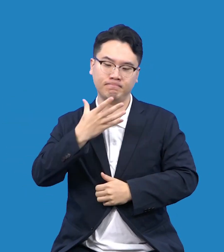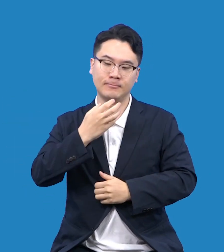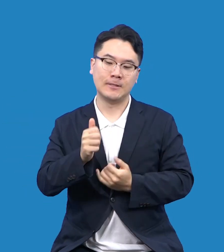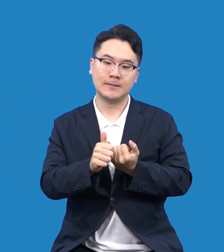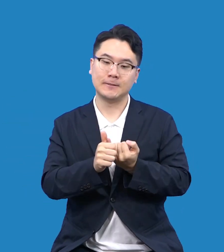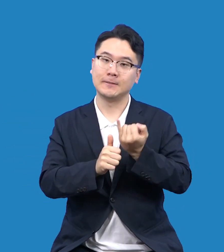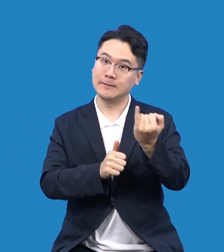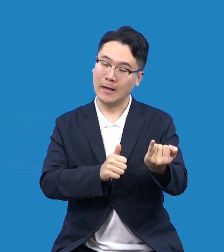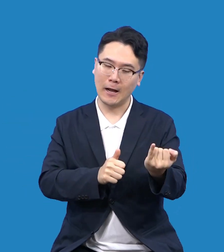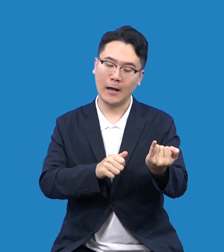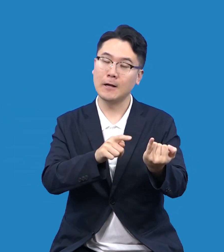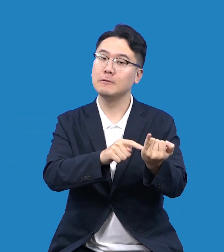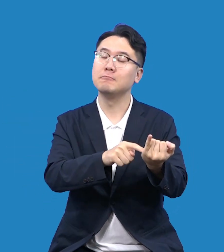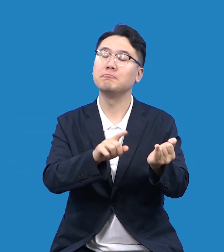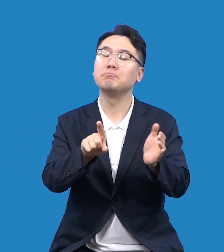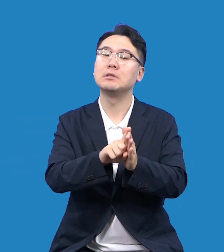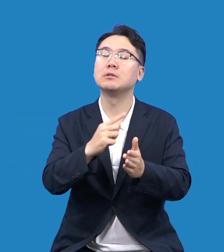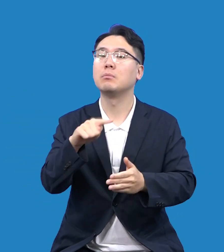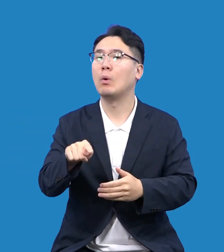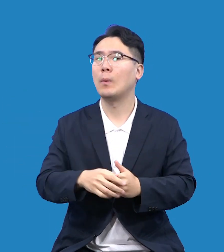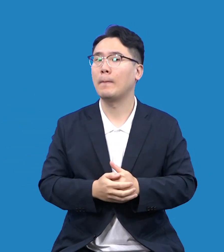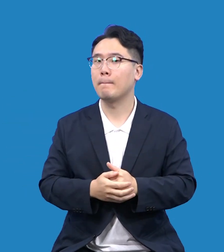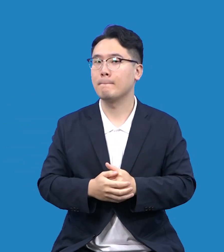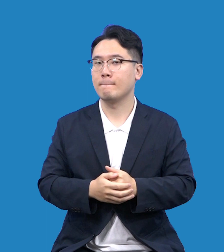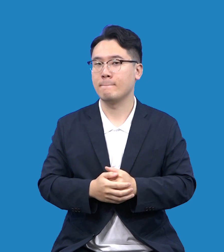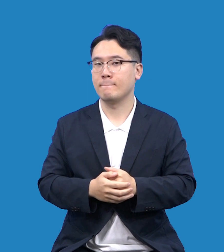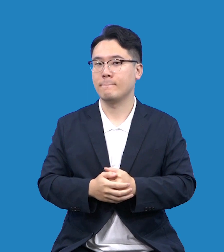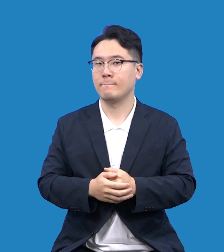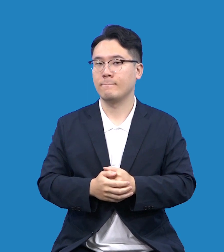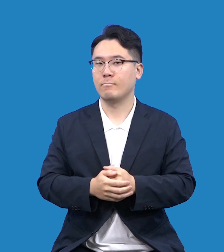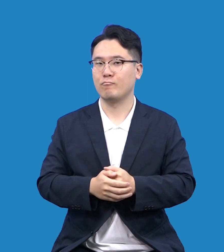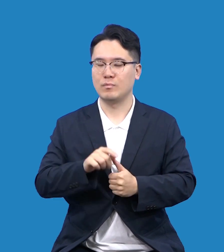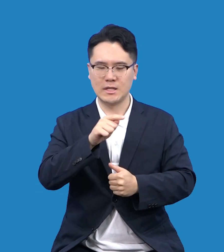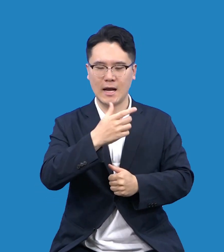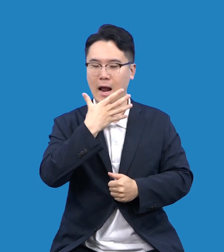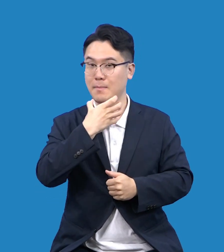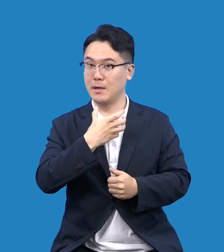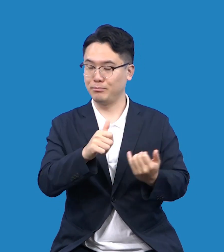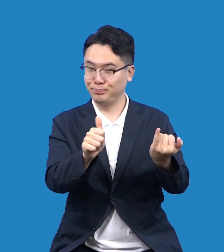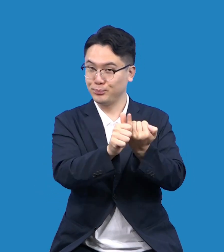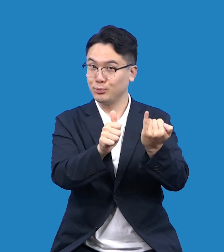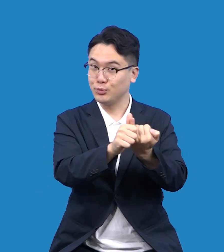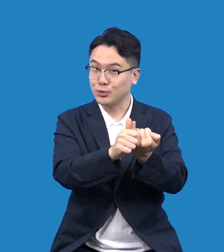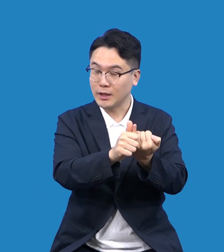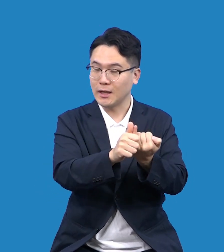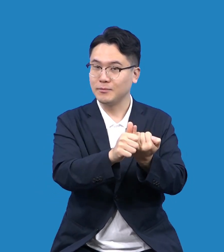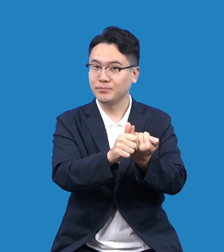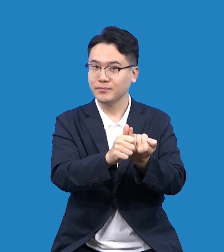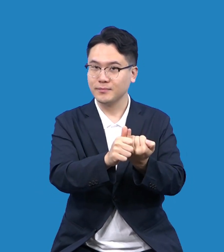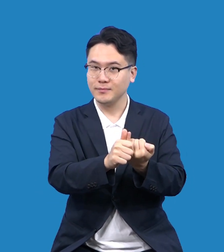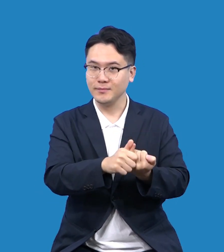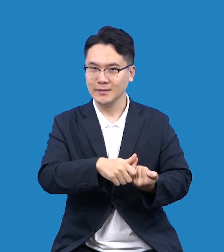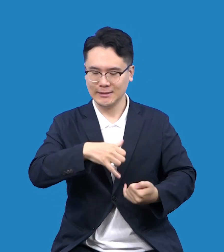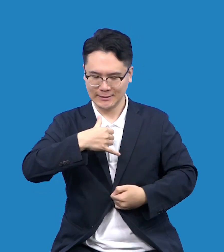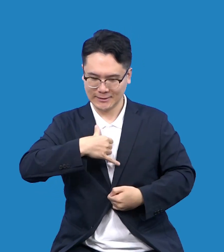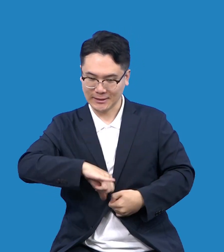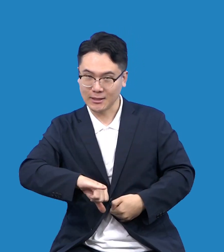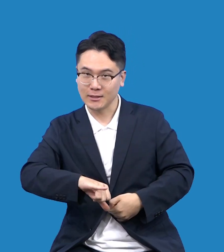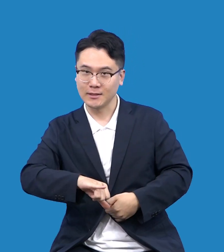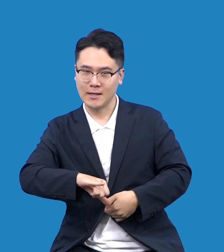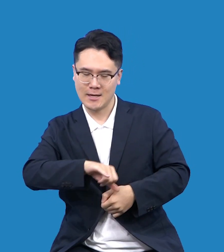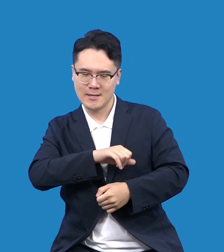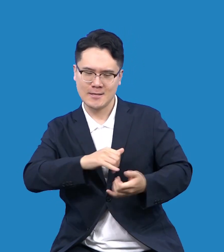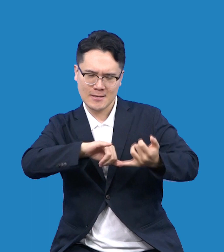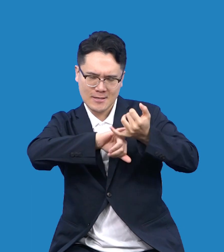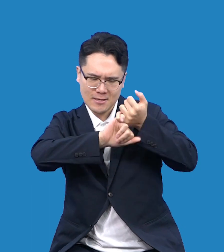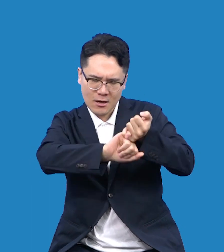믿음으로, 사라가 뭘 믿었습니까? 하나님이 이 부부에게, 아브라함 부부에게 자손을 약속했음에도 불구하고 아브라함이